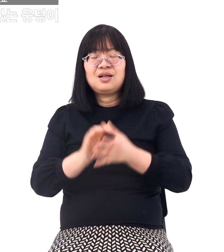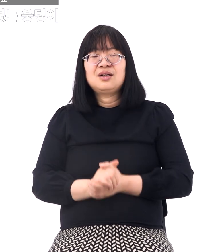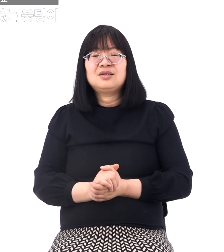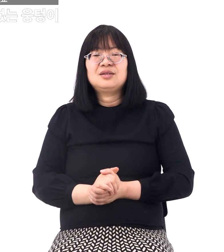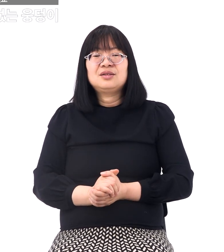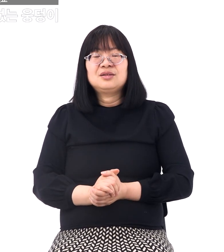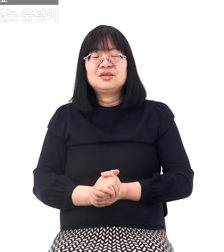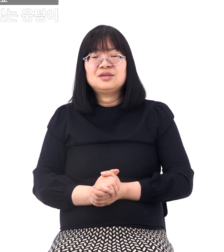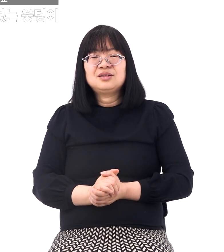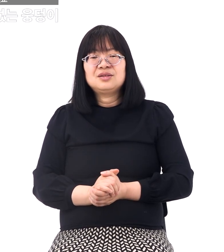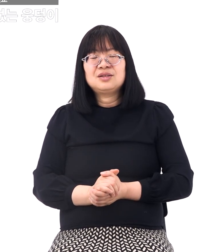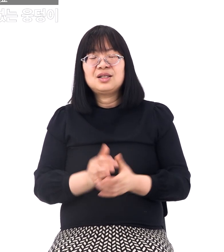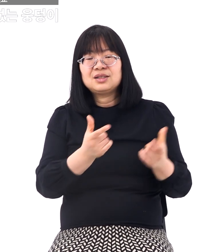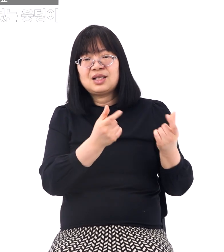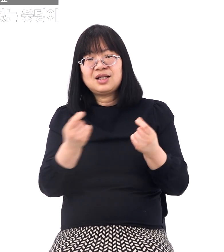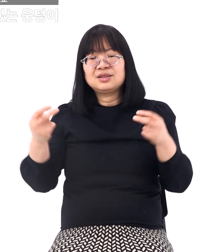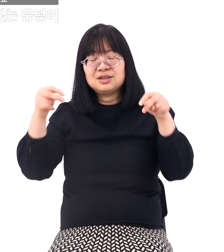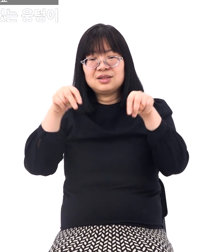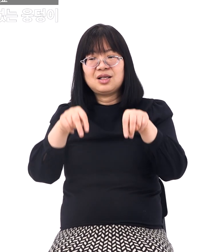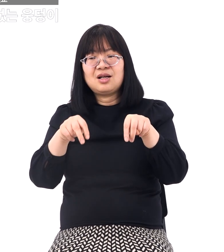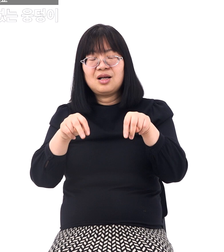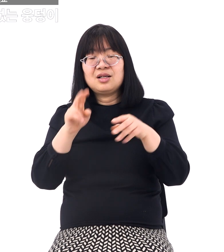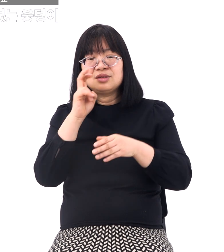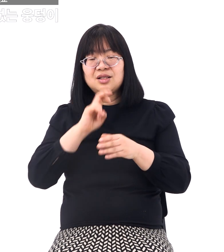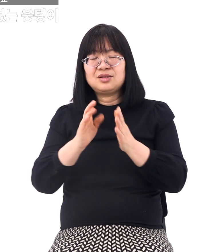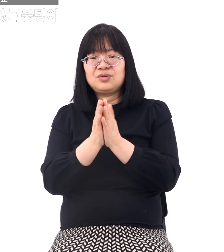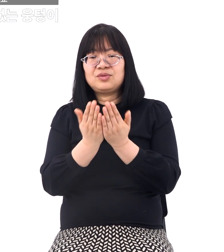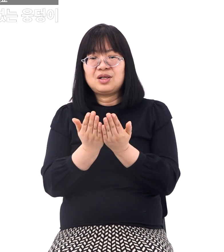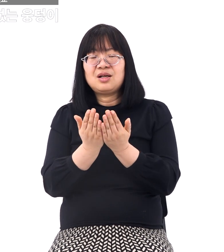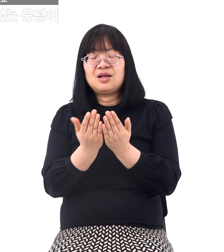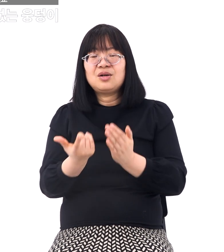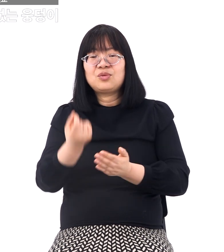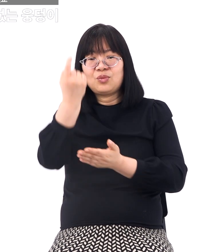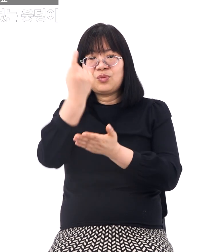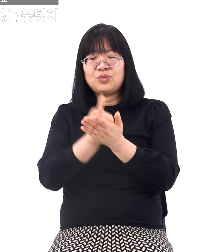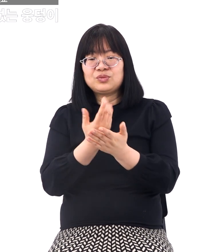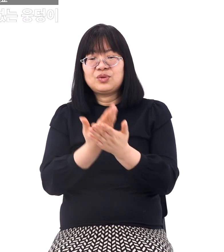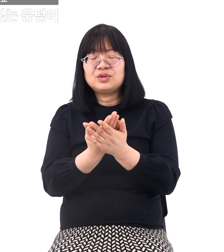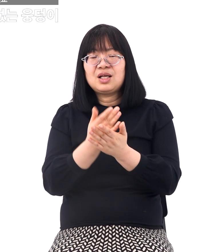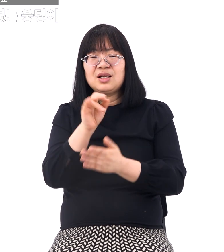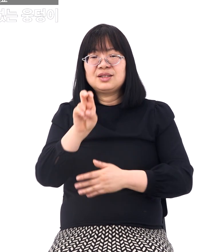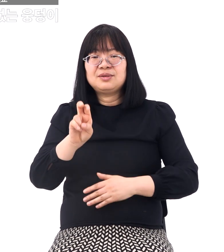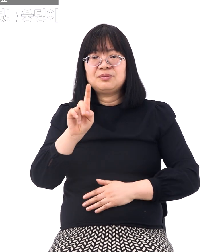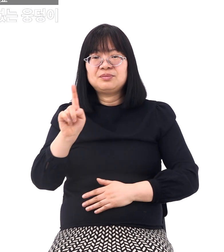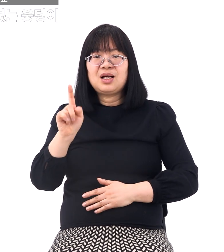축복합니다. 우리 다 일어나셔서 찬송가 고도소서 임마누엘